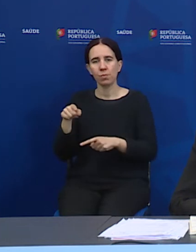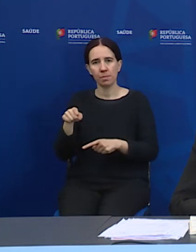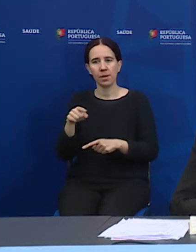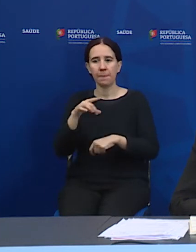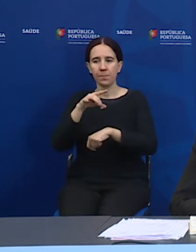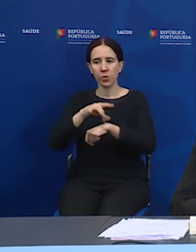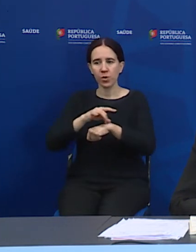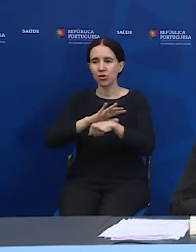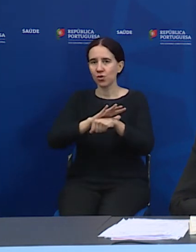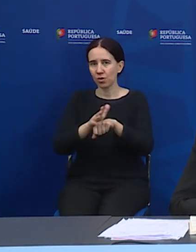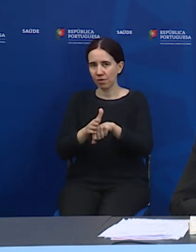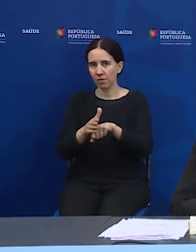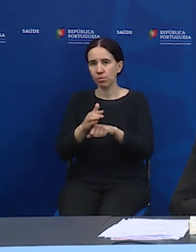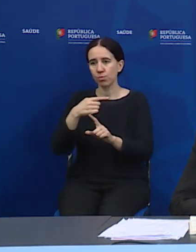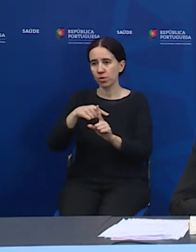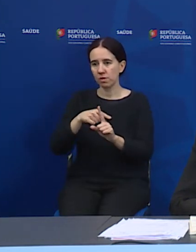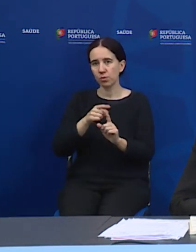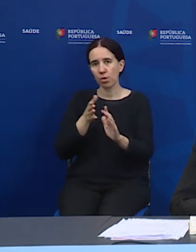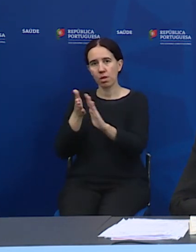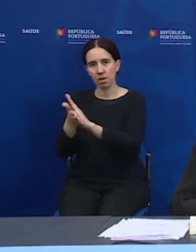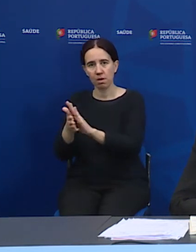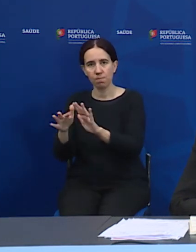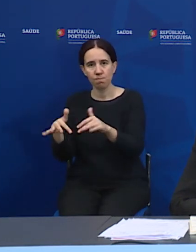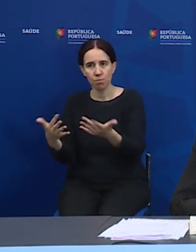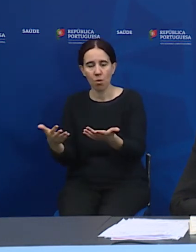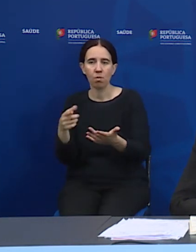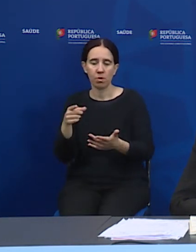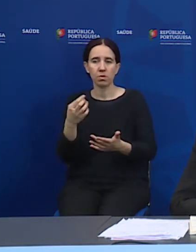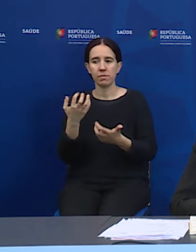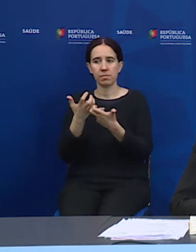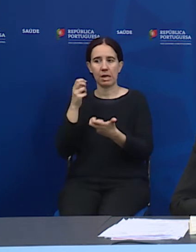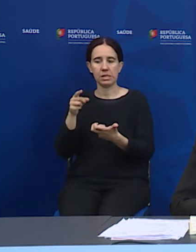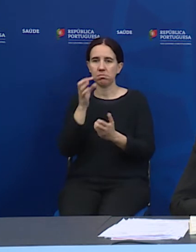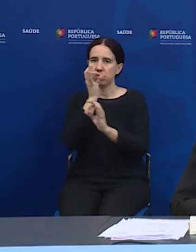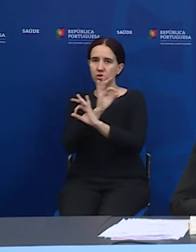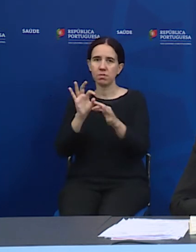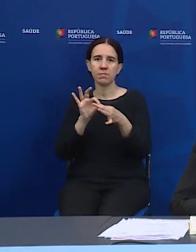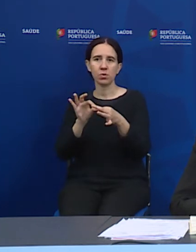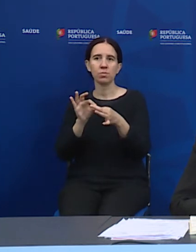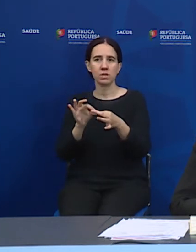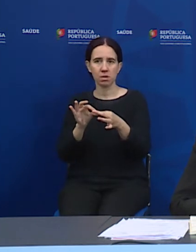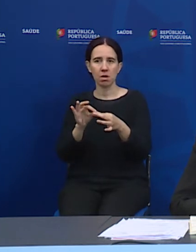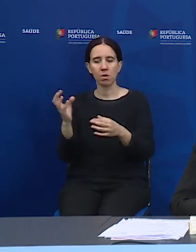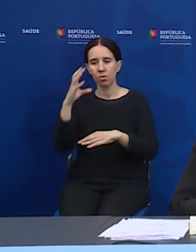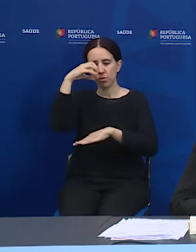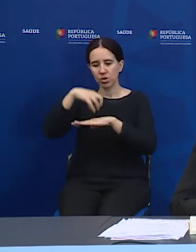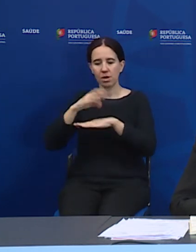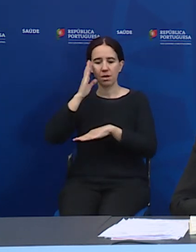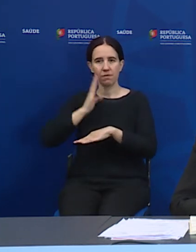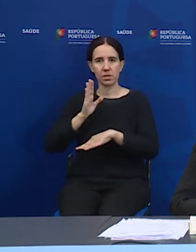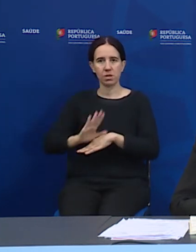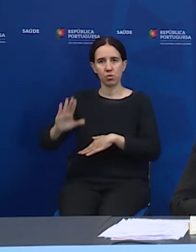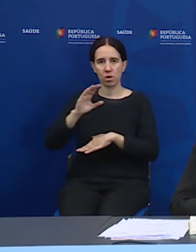receber em doentes com ville positivos e portanto é salientar também esta excelente colaboração do ministério da defesa nacional